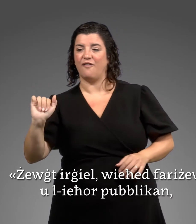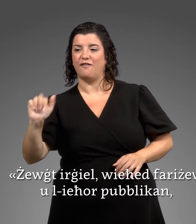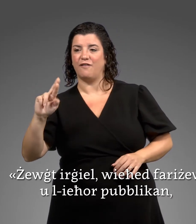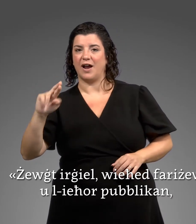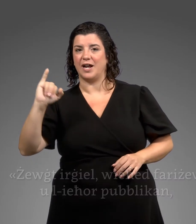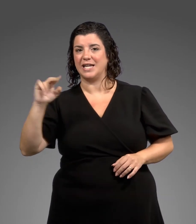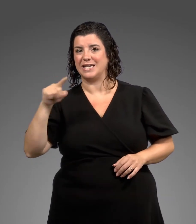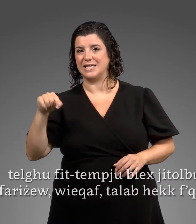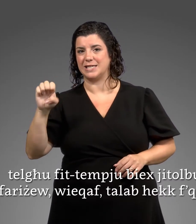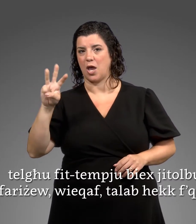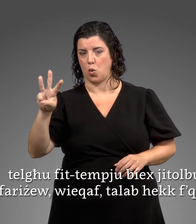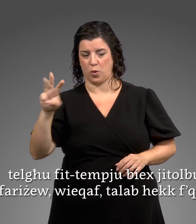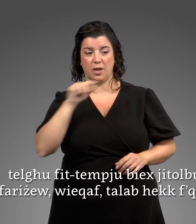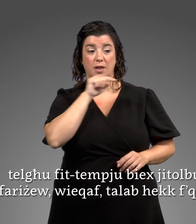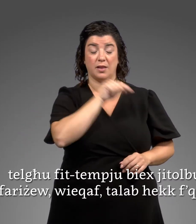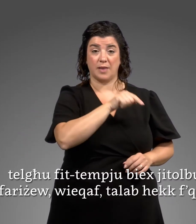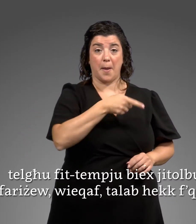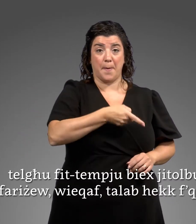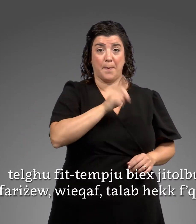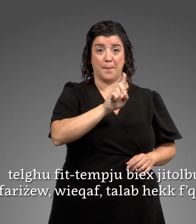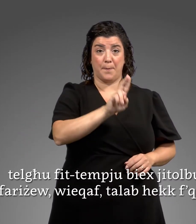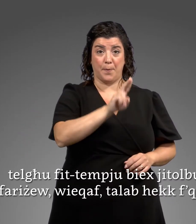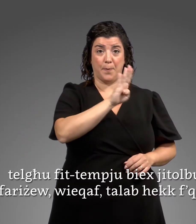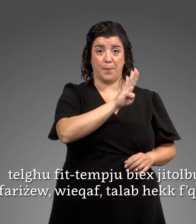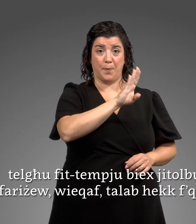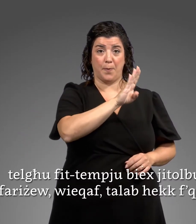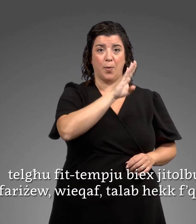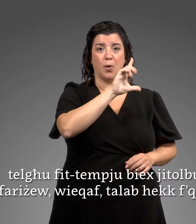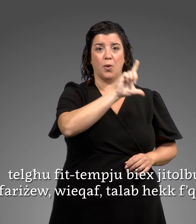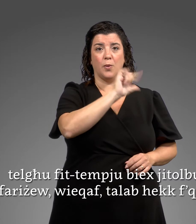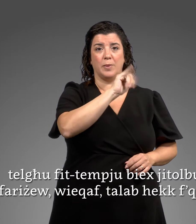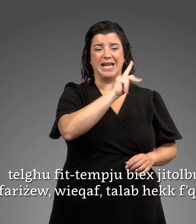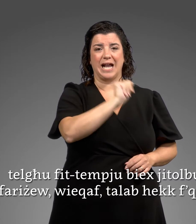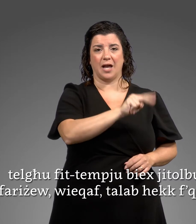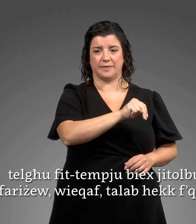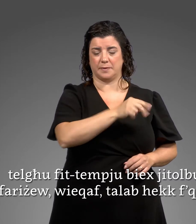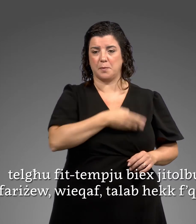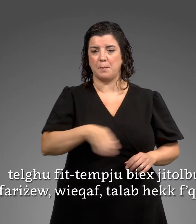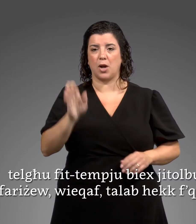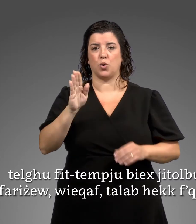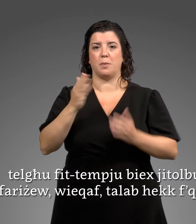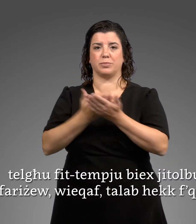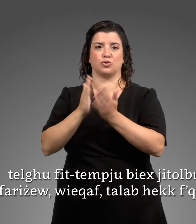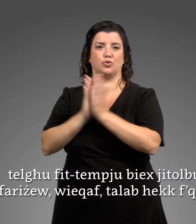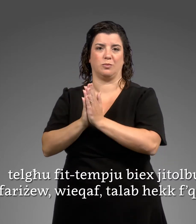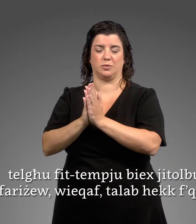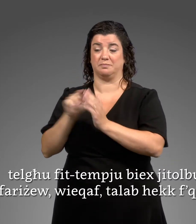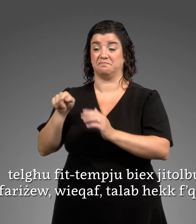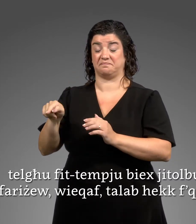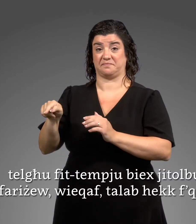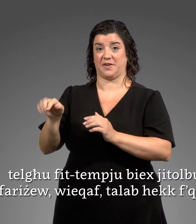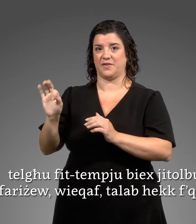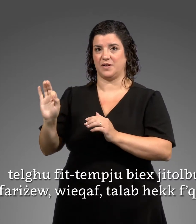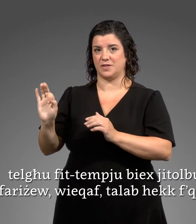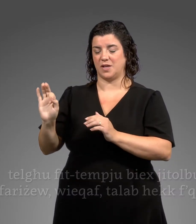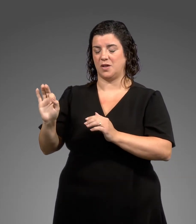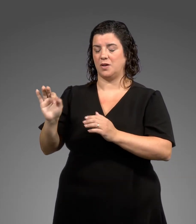publikan Talaw fit-tempju bixi tolbu Il-fari zew Għi għaf Talapek